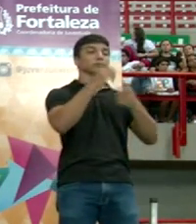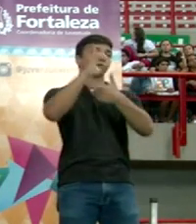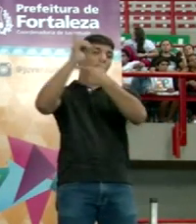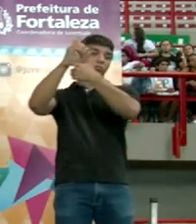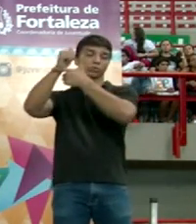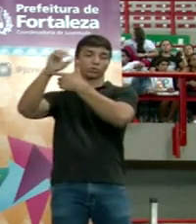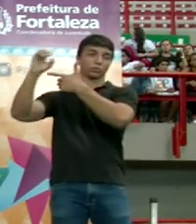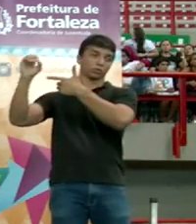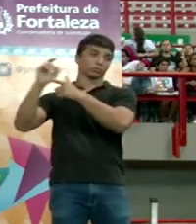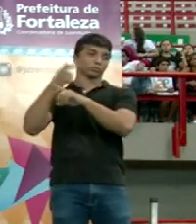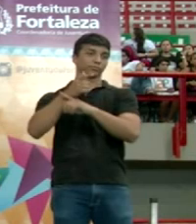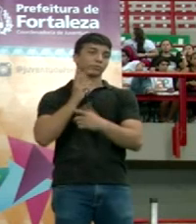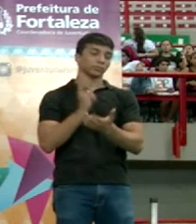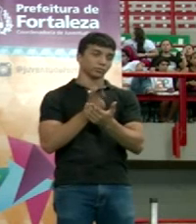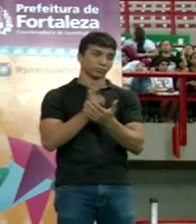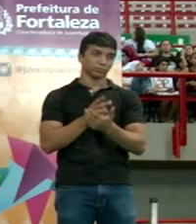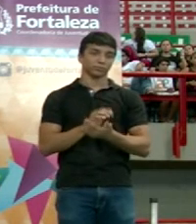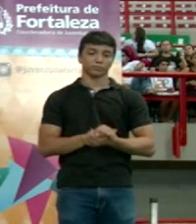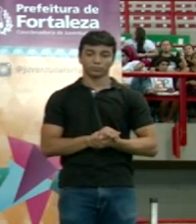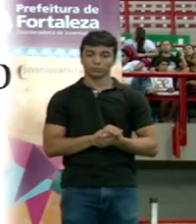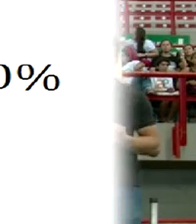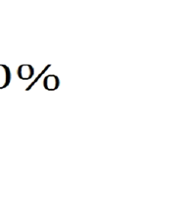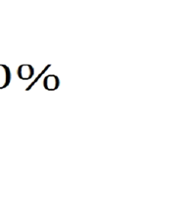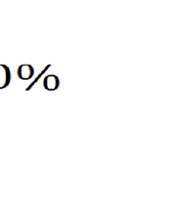proporcional. Tá legal, pessoal? Vamos em frente, ó.